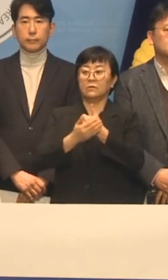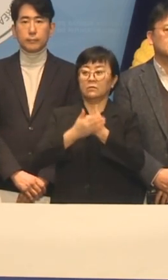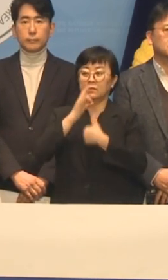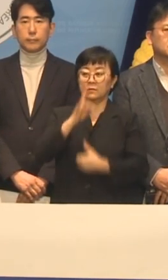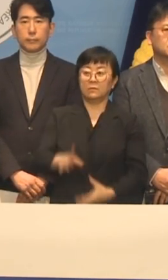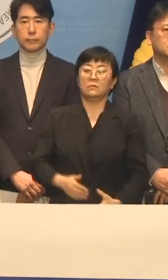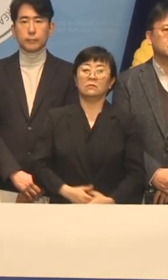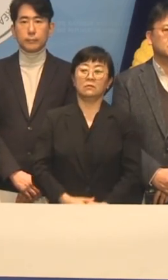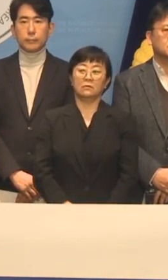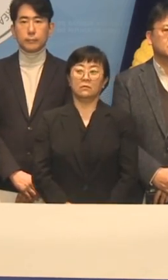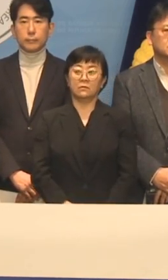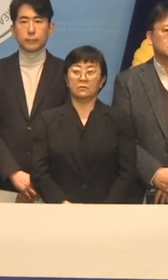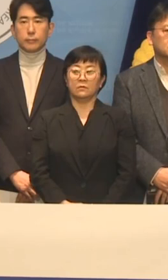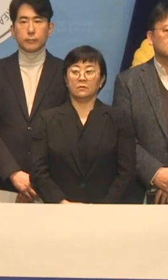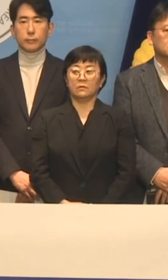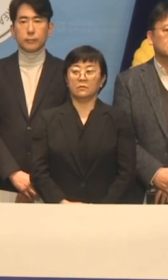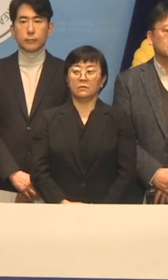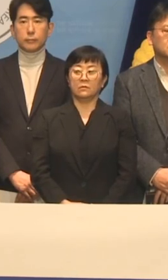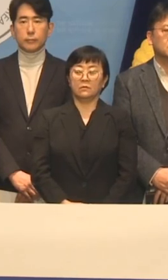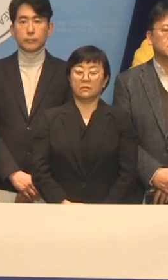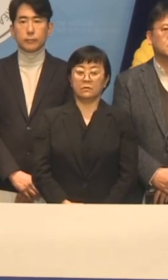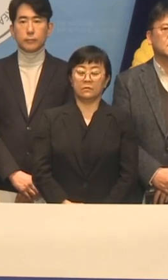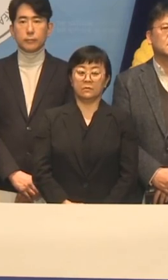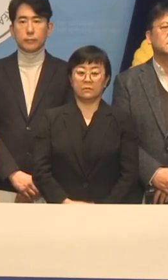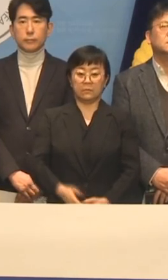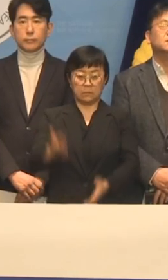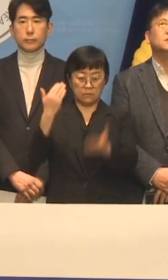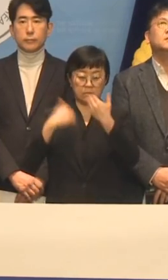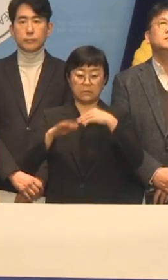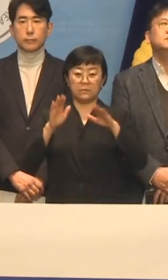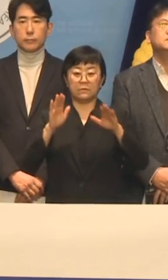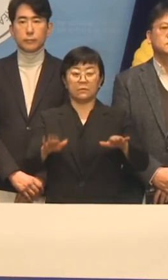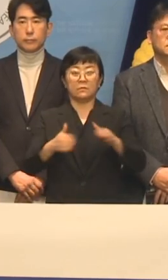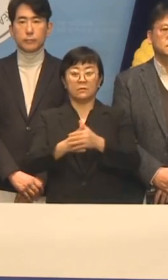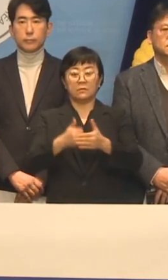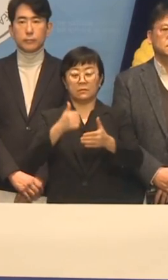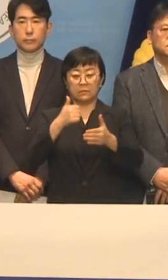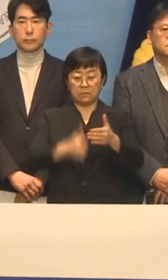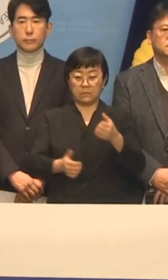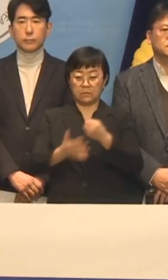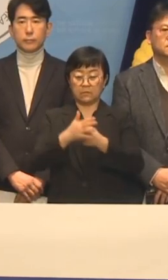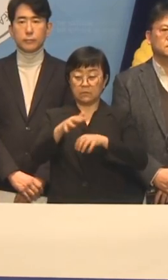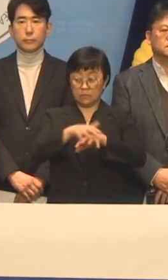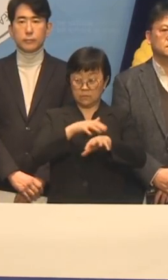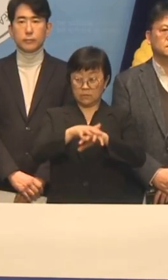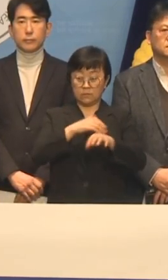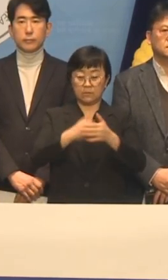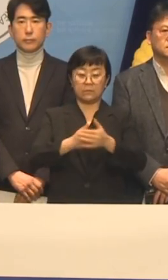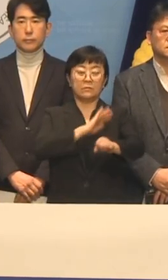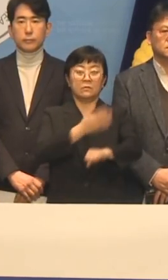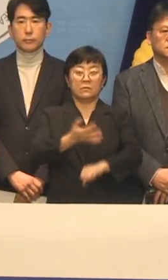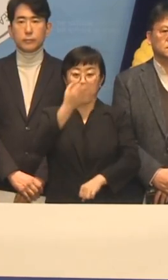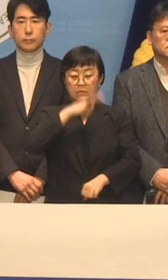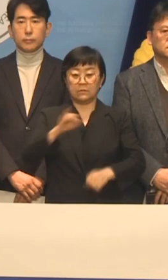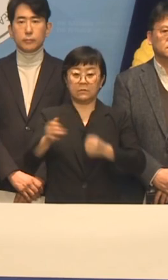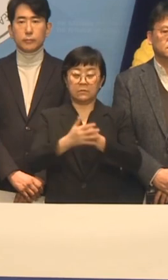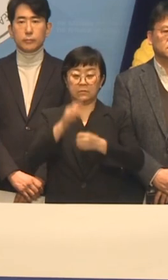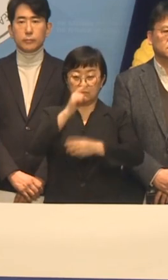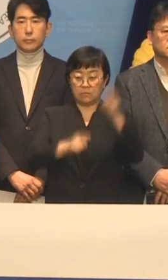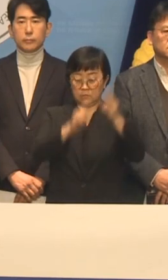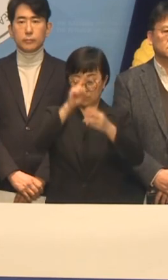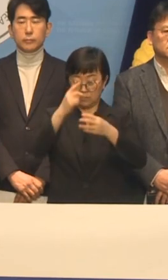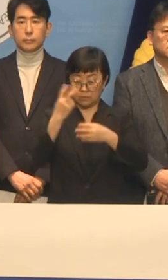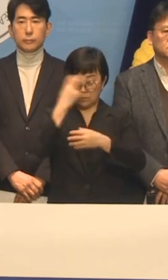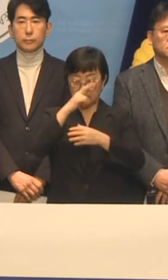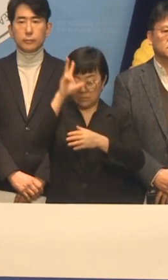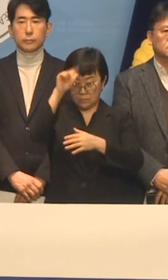도움이 되지 않습니다. 과거와 현재의 안주에서는 조직적인 이권 카르텔인 윤석열